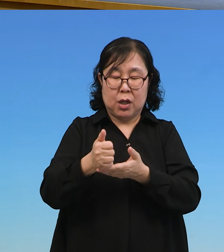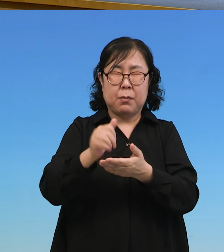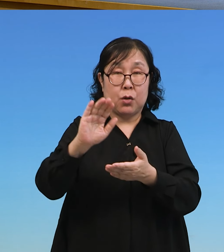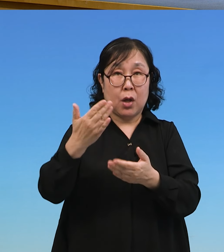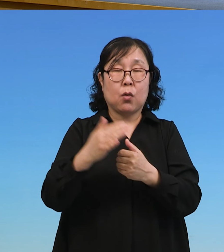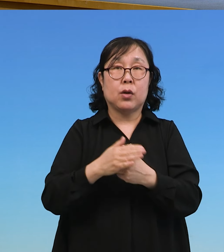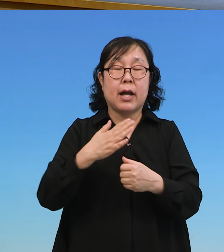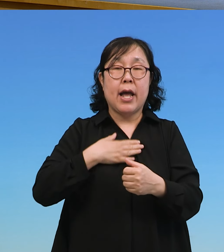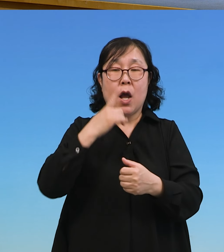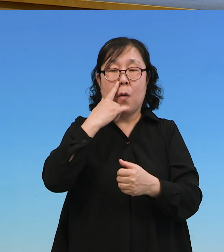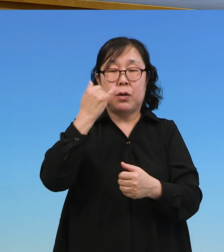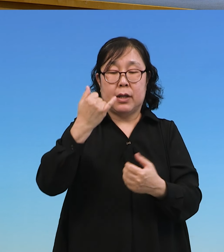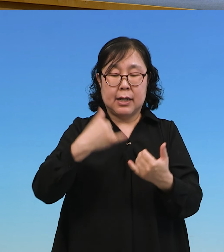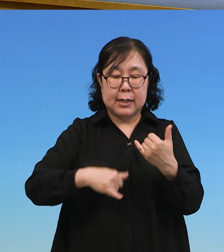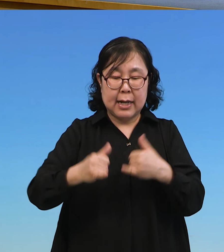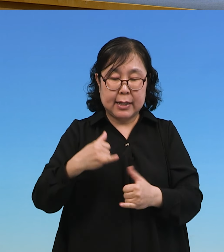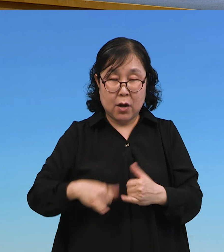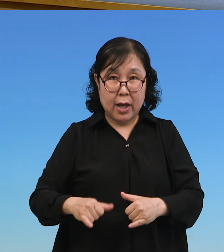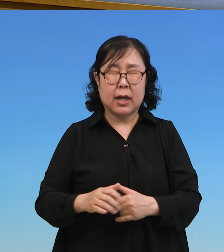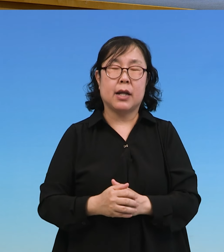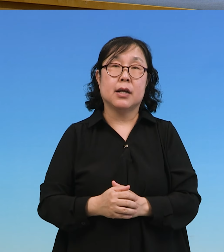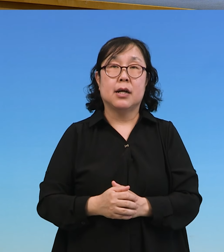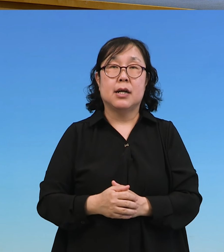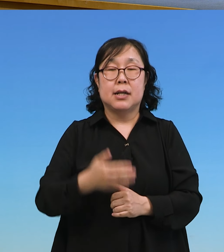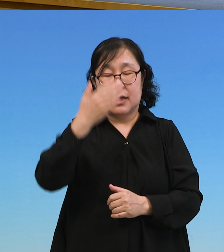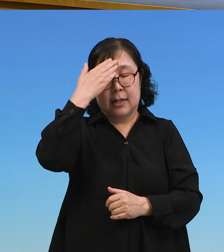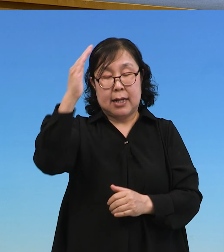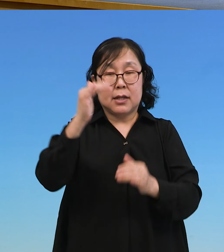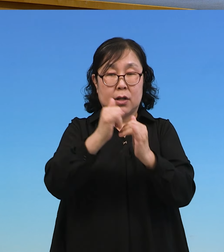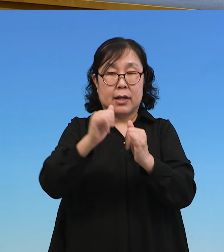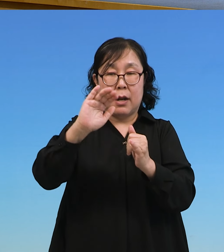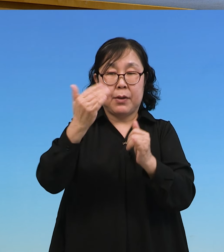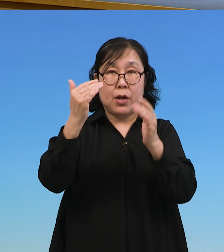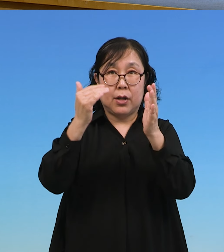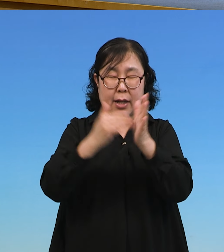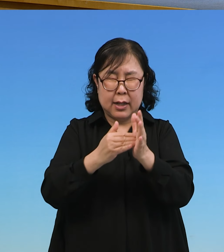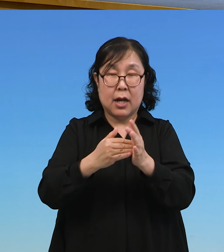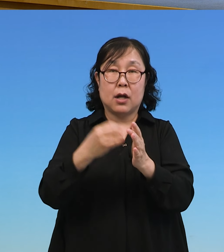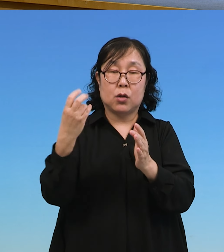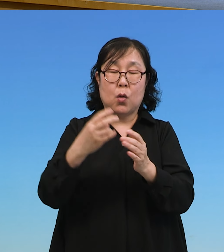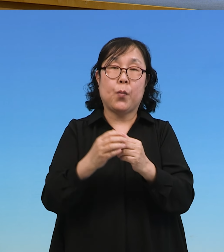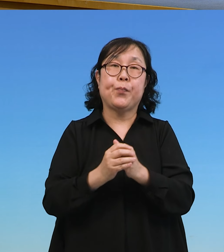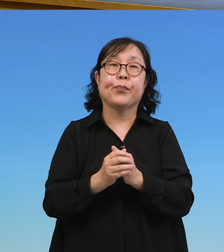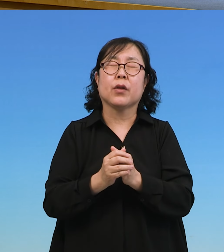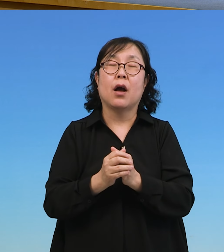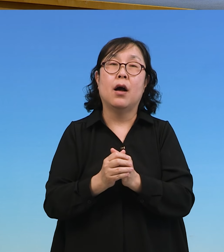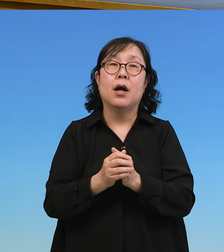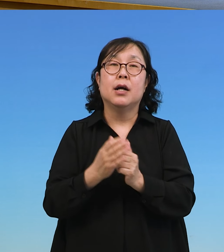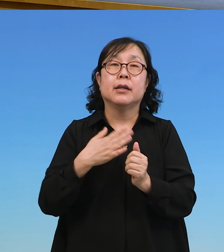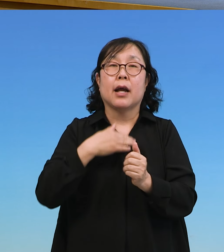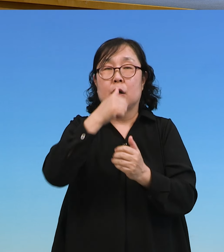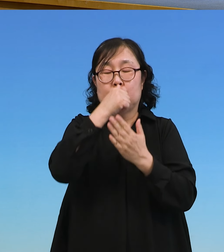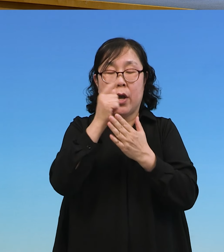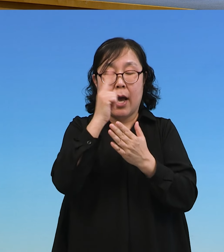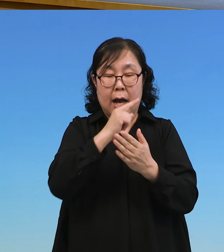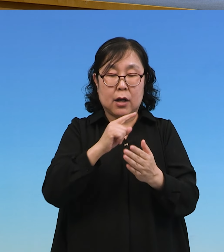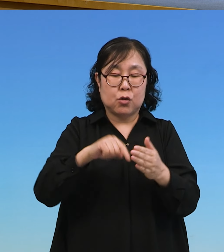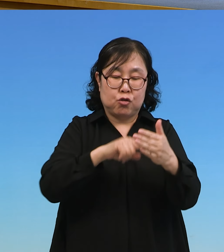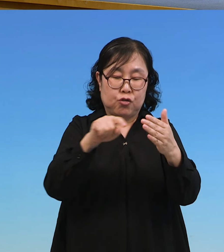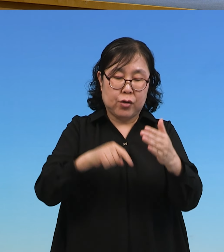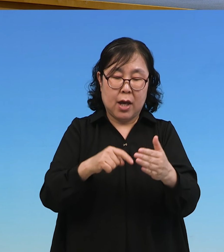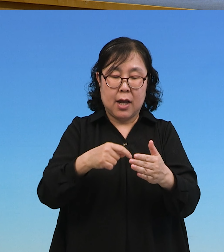나의 어머니의 자녀에게는 낯선 사람이 되었나이다. 또 시편 51편 5절. 내가 죄악